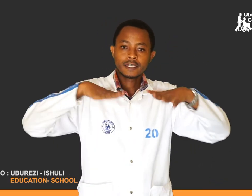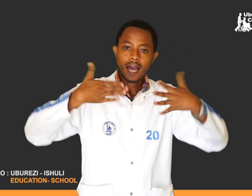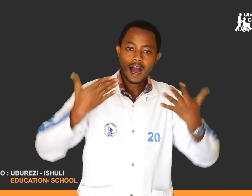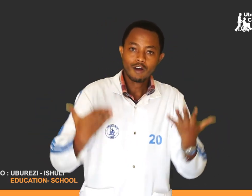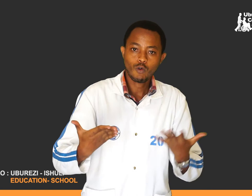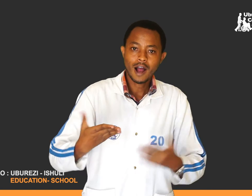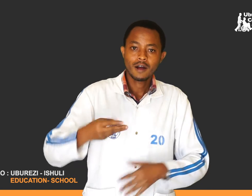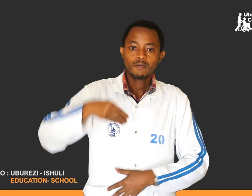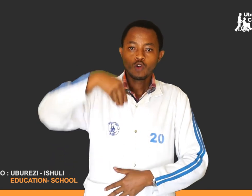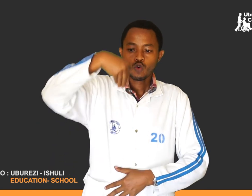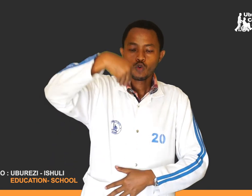cyangwa